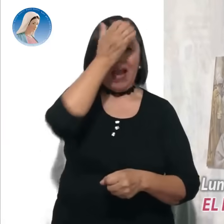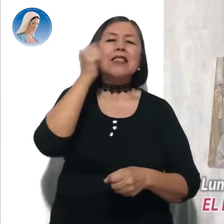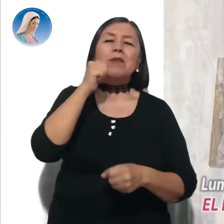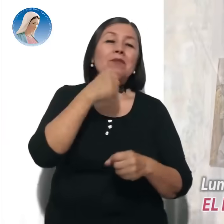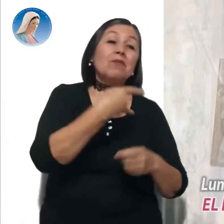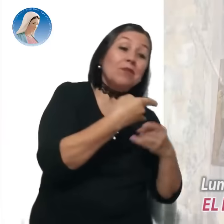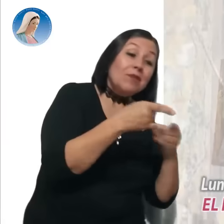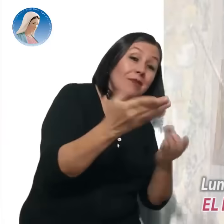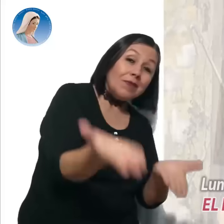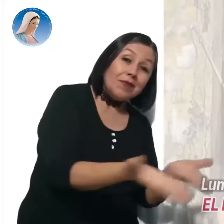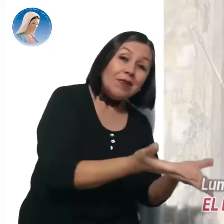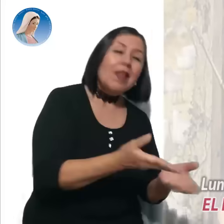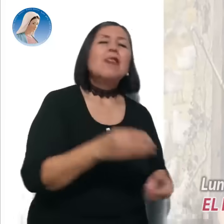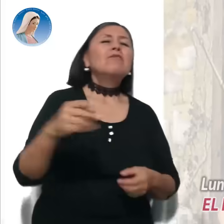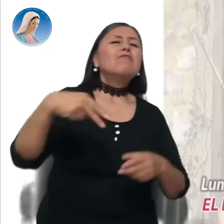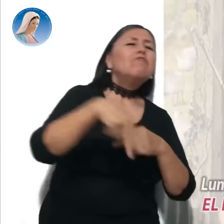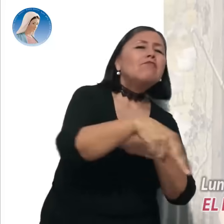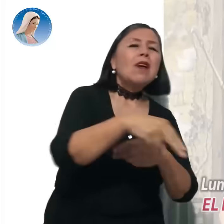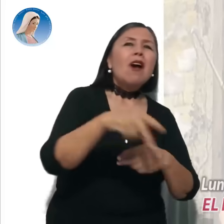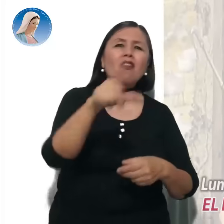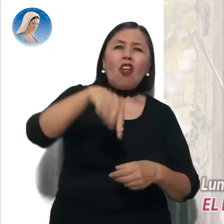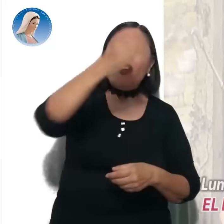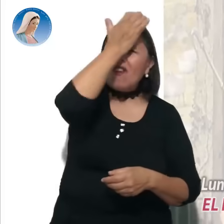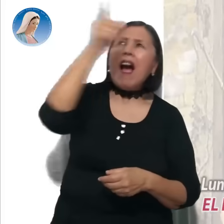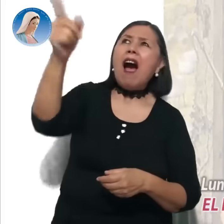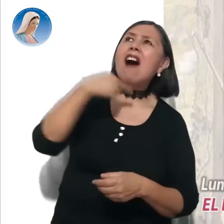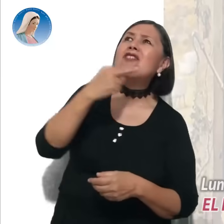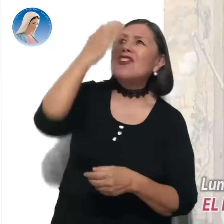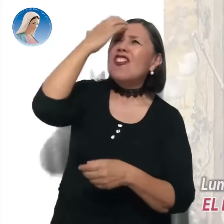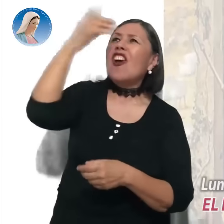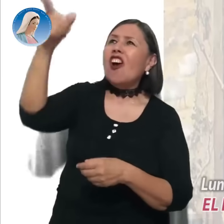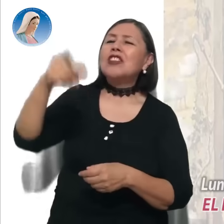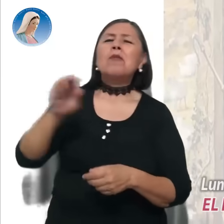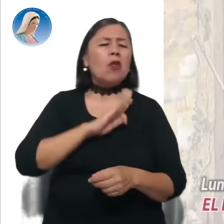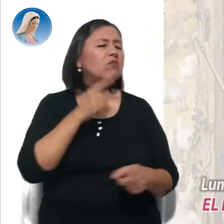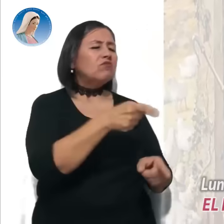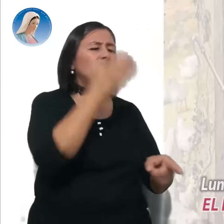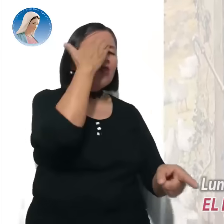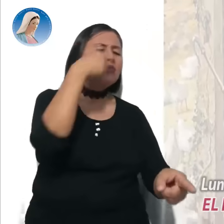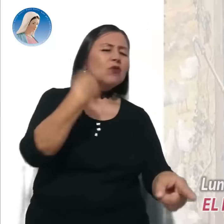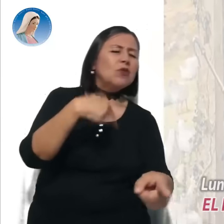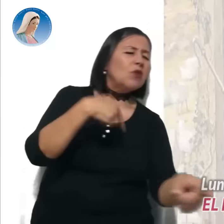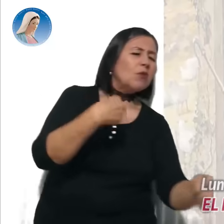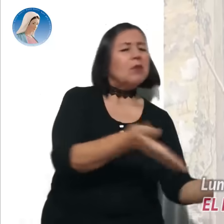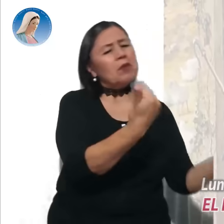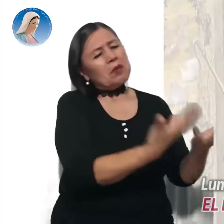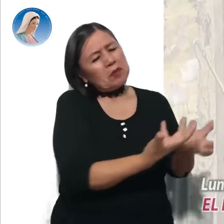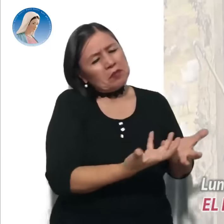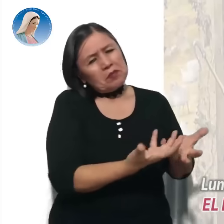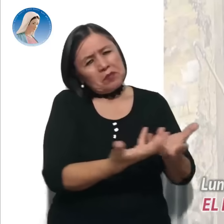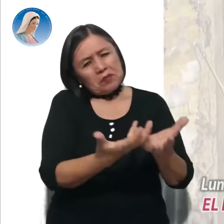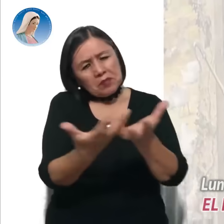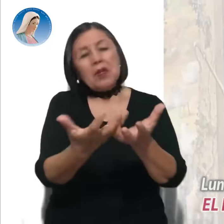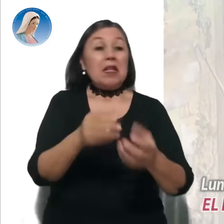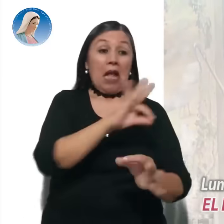cuida la puerta y las ovejas reconocen su voz. Él llama a cada una por su nombre y las conduce afuera.